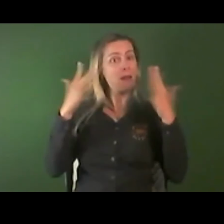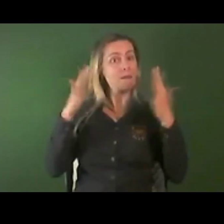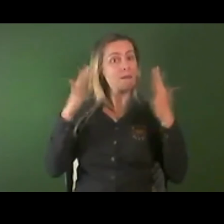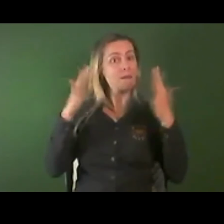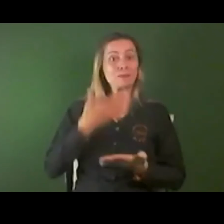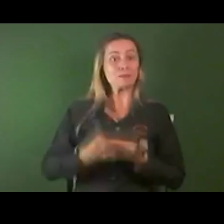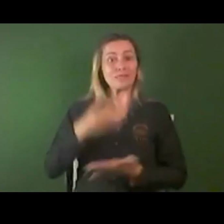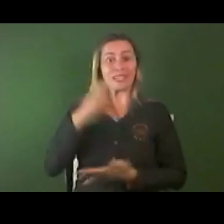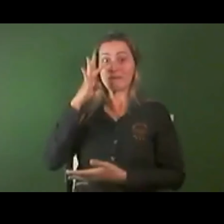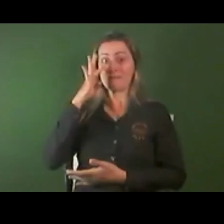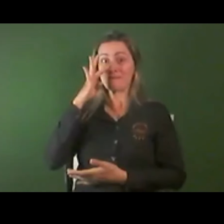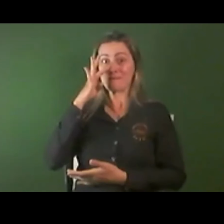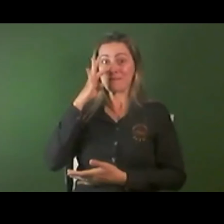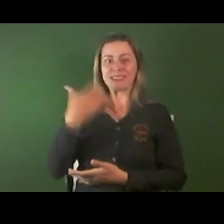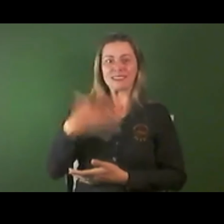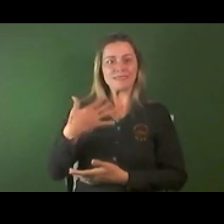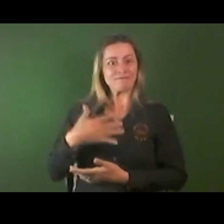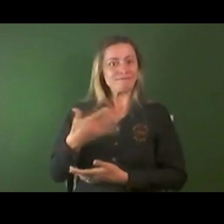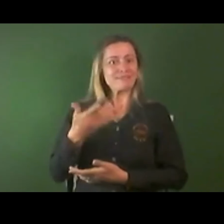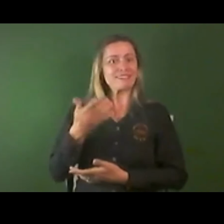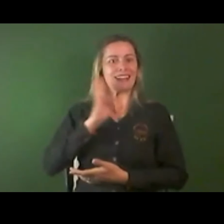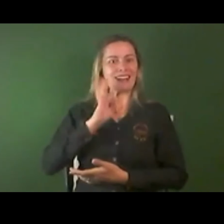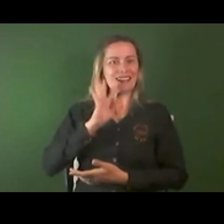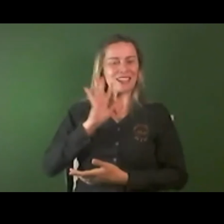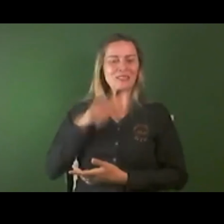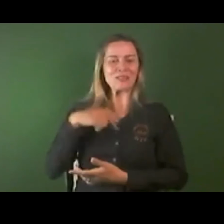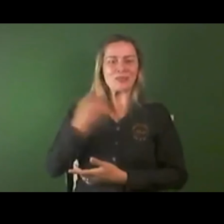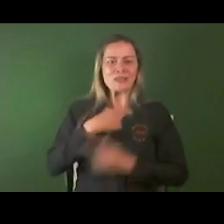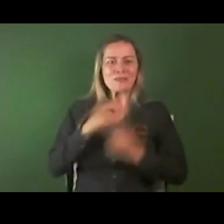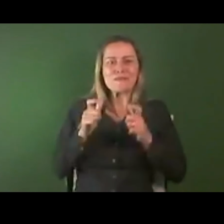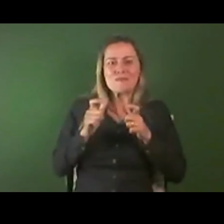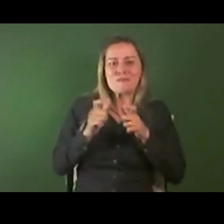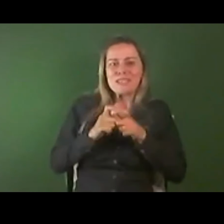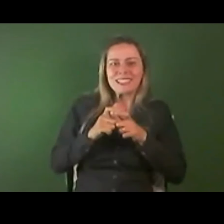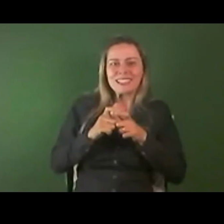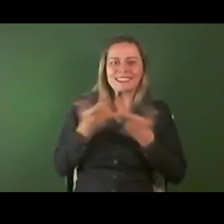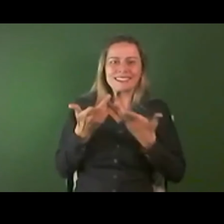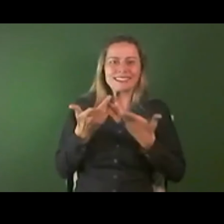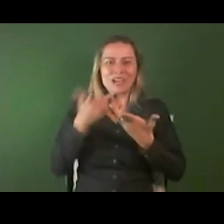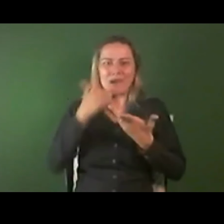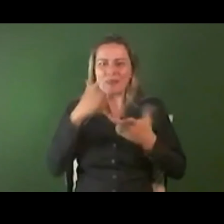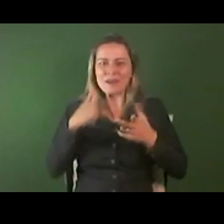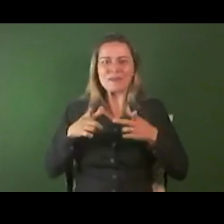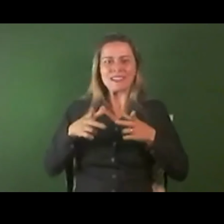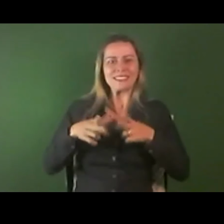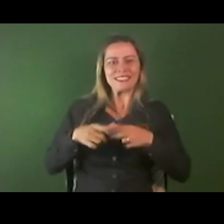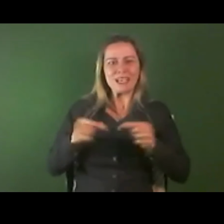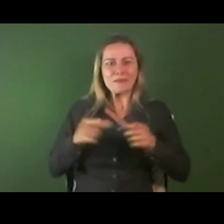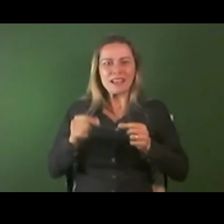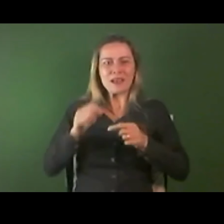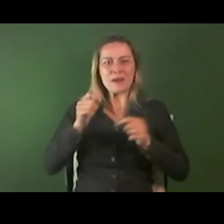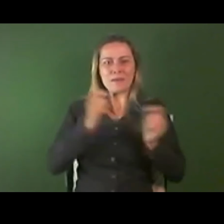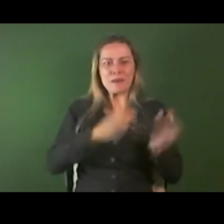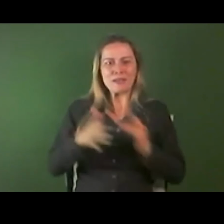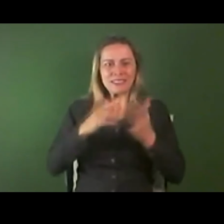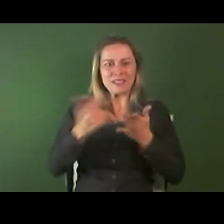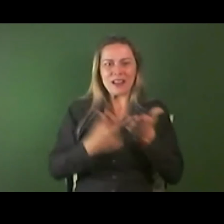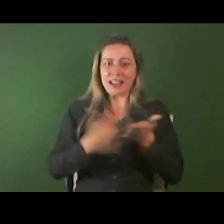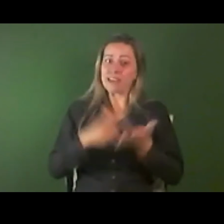impressionante. E nós ficamos bem pequeninos, né, do lado dos japoneses e da produção dos livros, realmente,